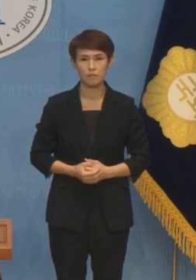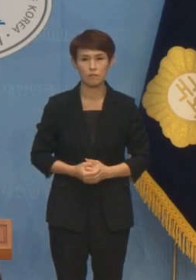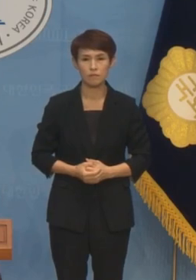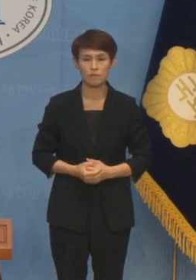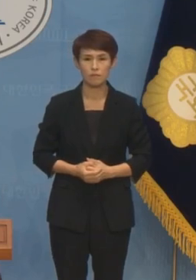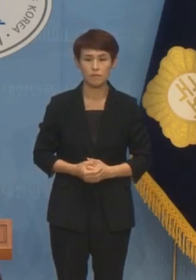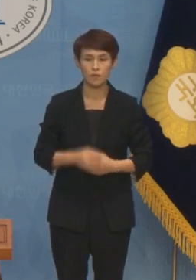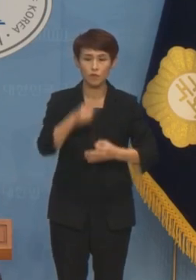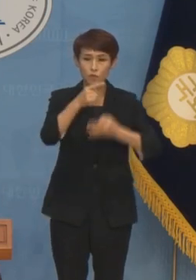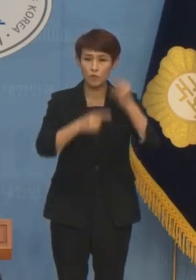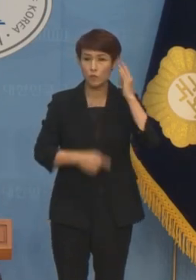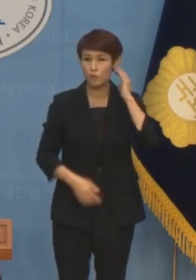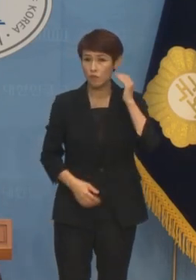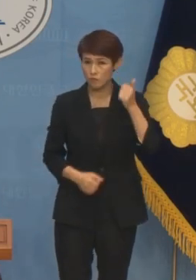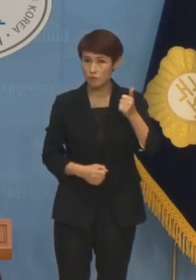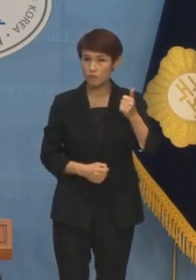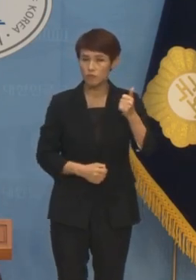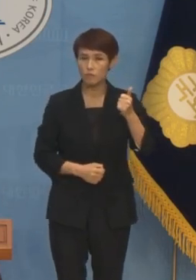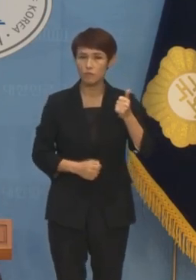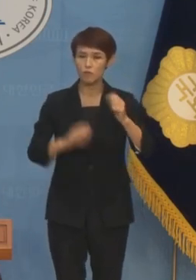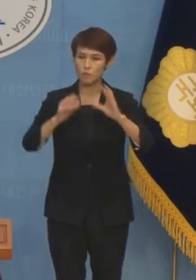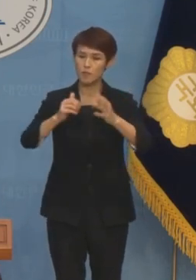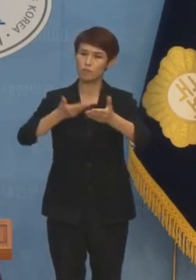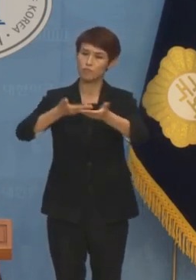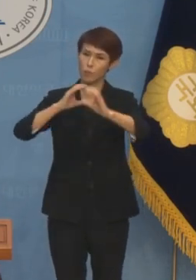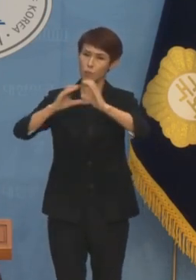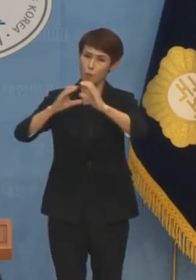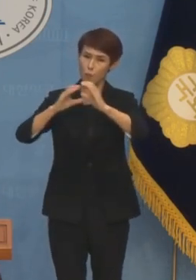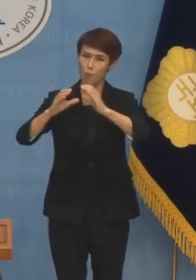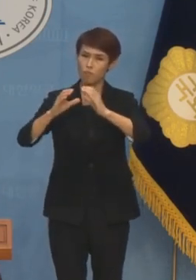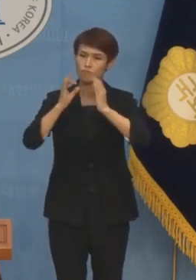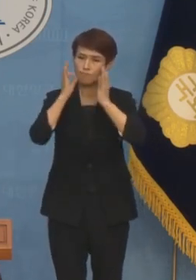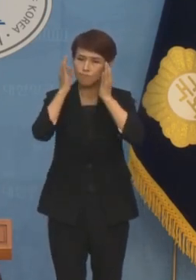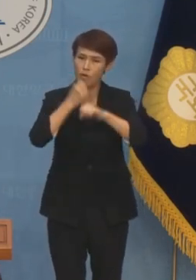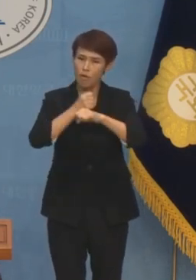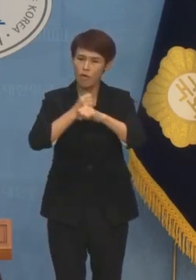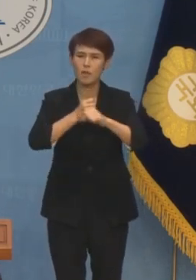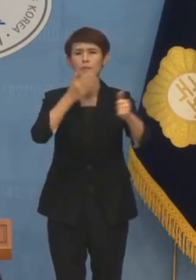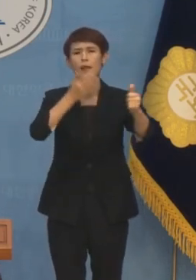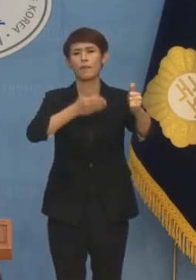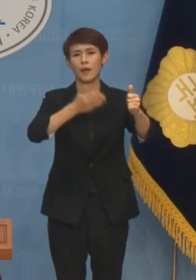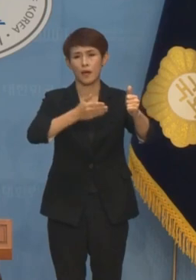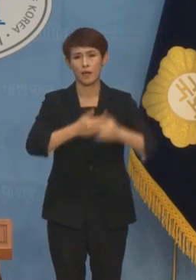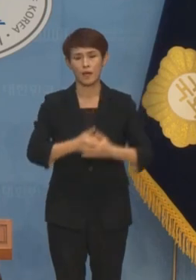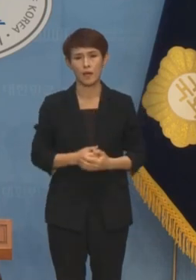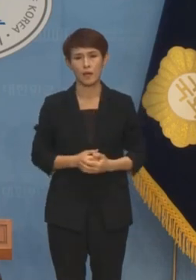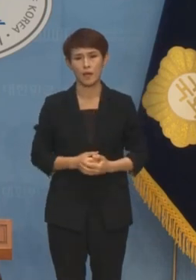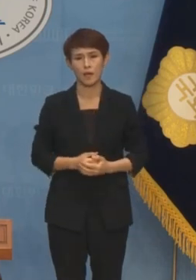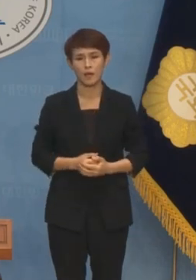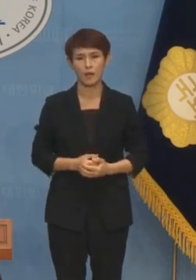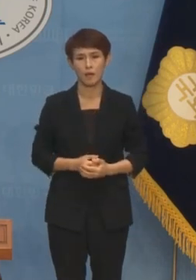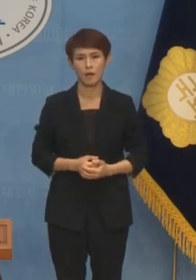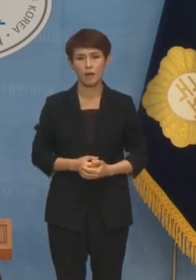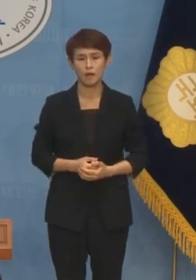그런데 윤석열 대통령은 국민과 소통하며 대응해 주기 바란다 당부만